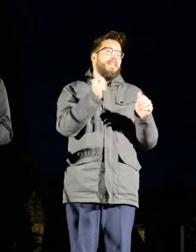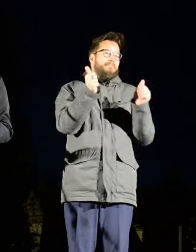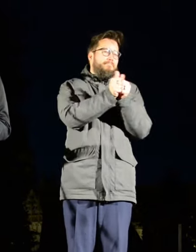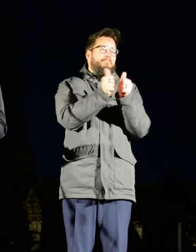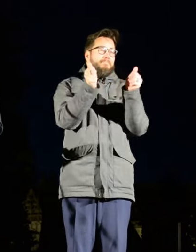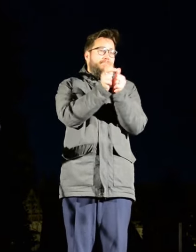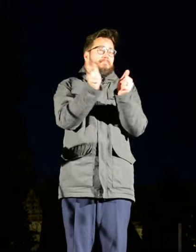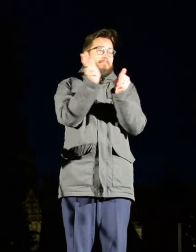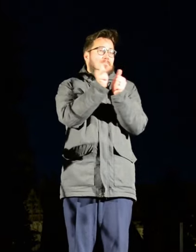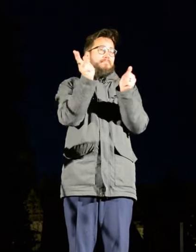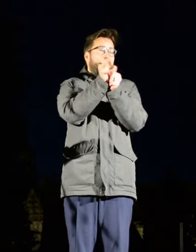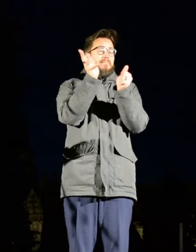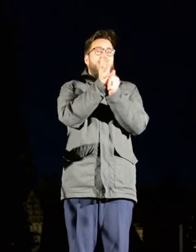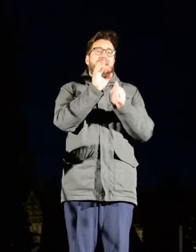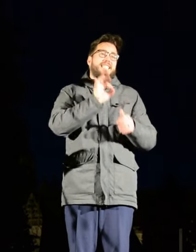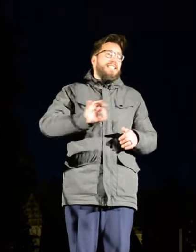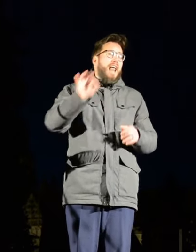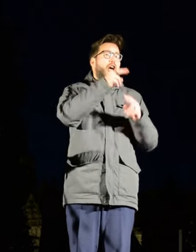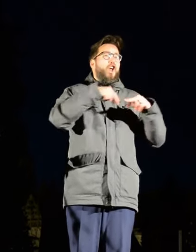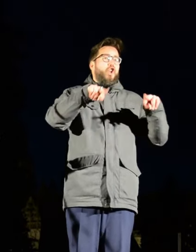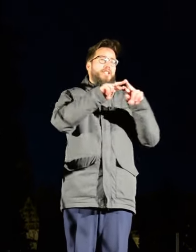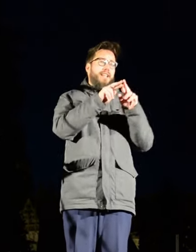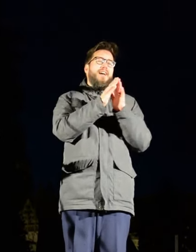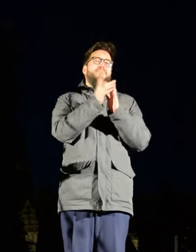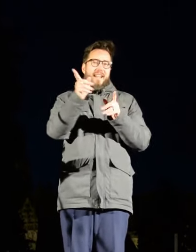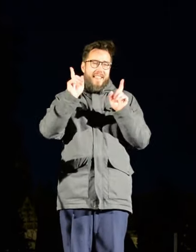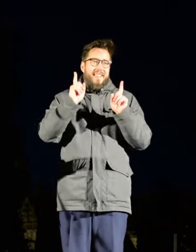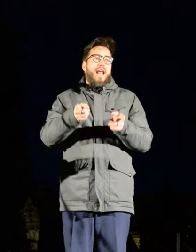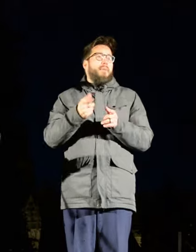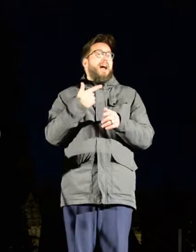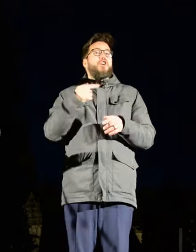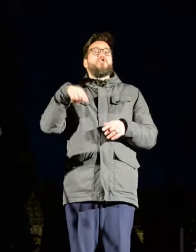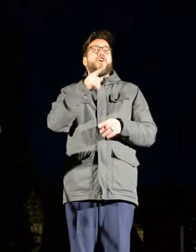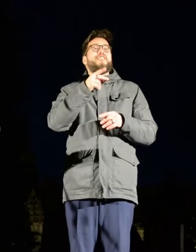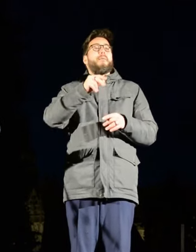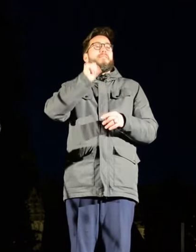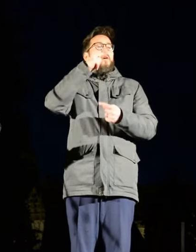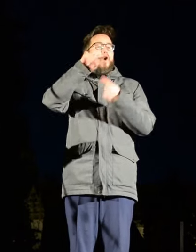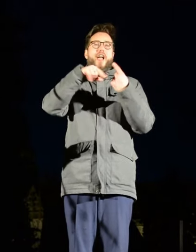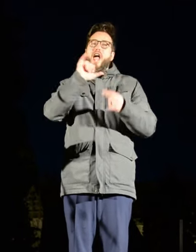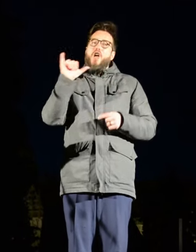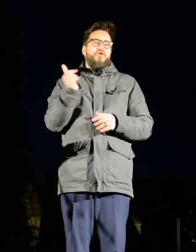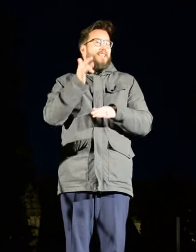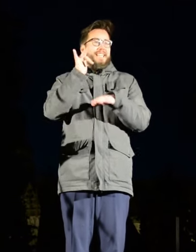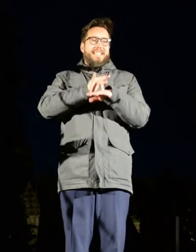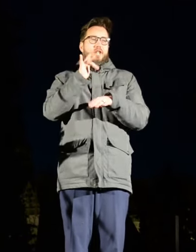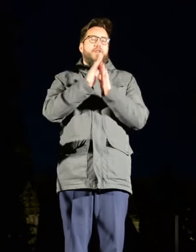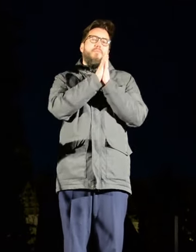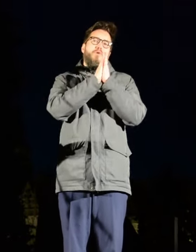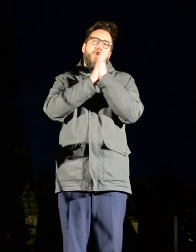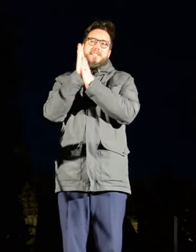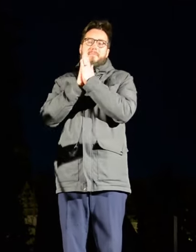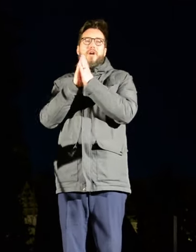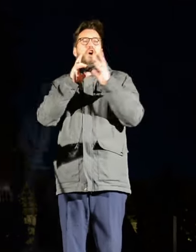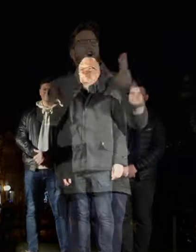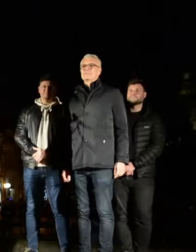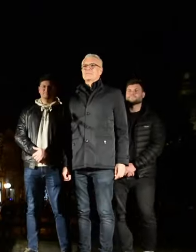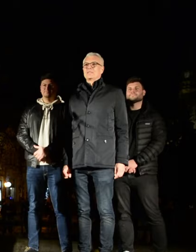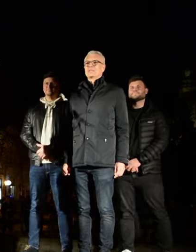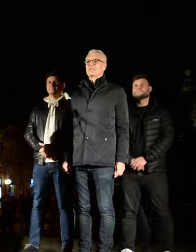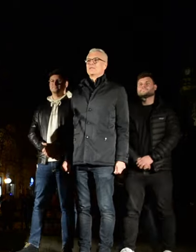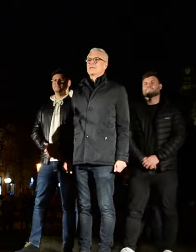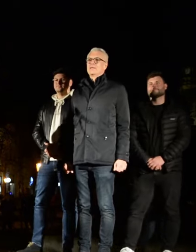sebou celé rodiny, lebo to bude treba a stále to nestačí, čo sme dali v prvom kole. Prosím vás, rozprávajme sa medzi sebou až